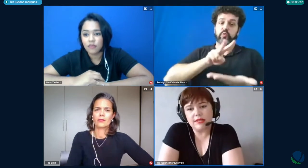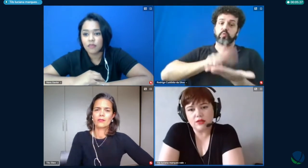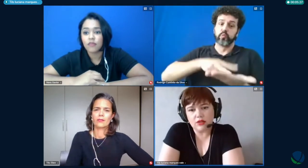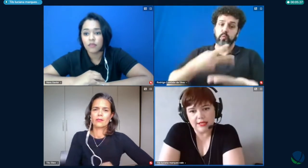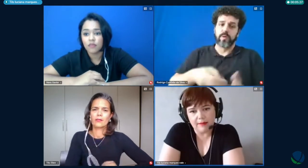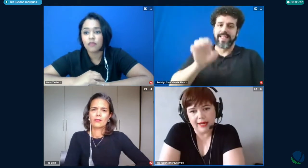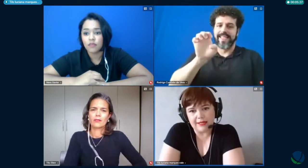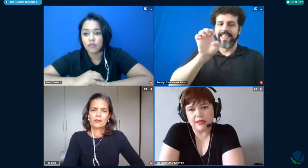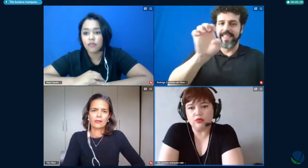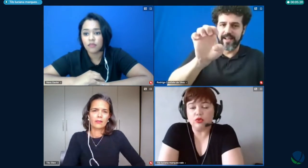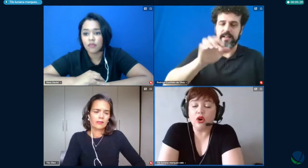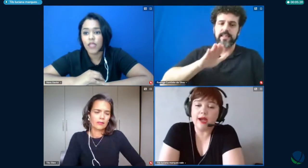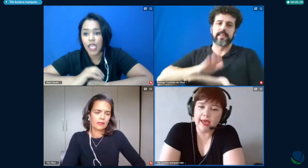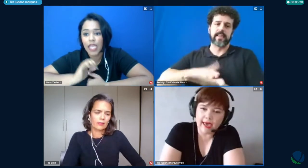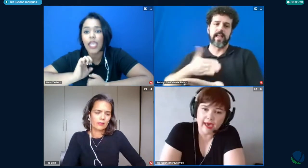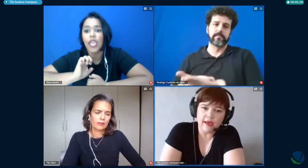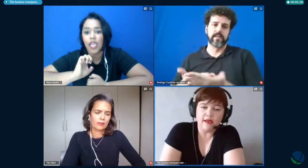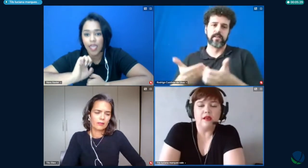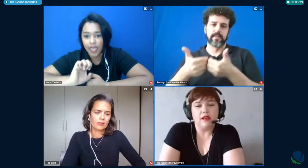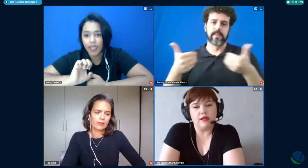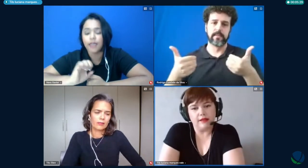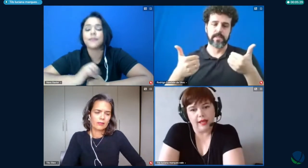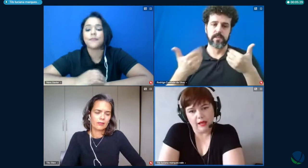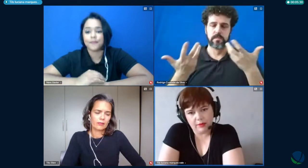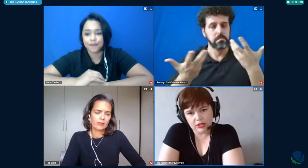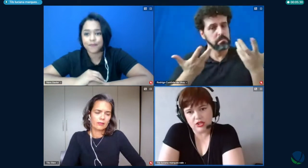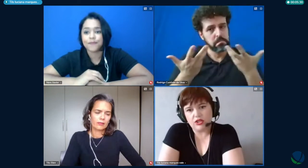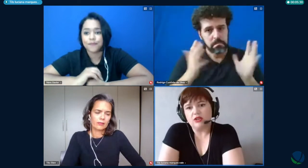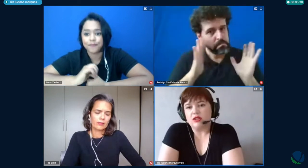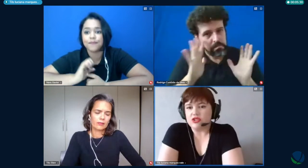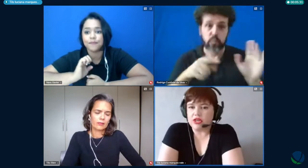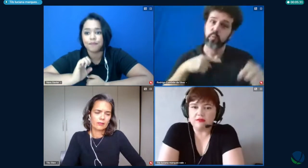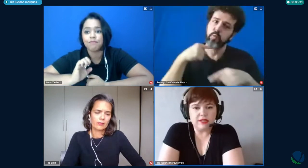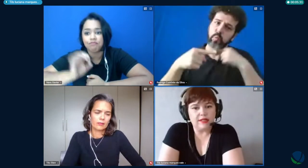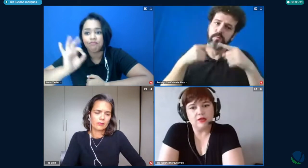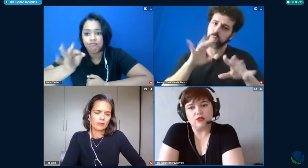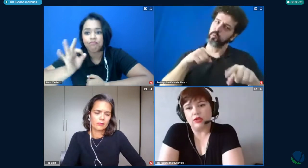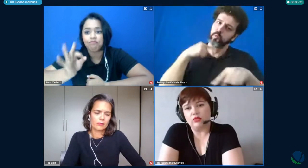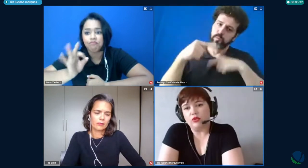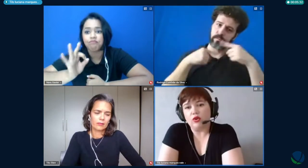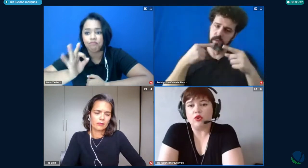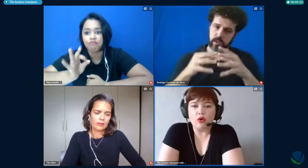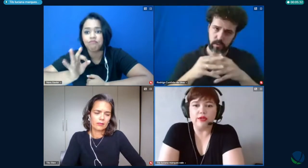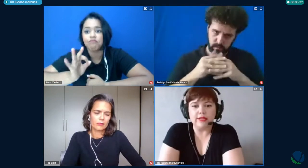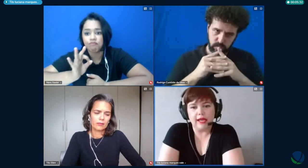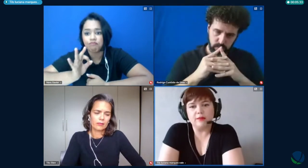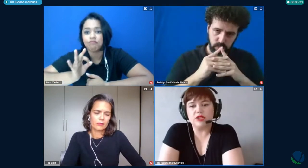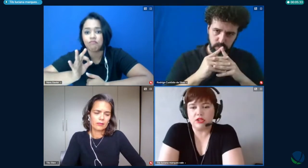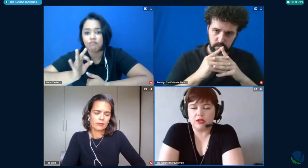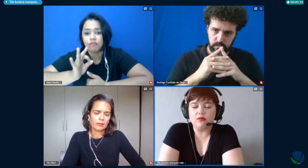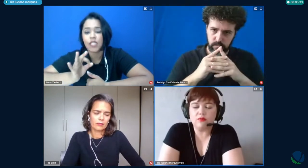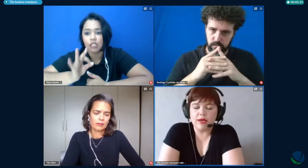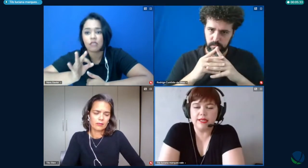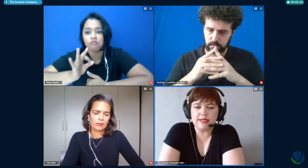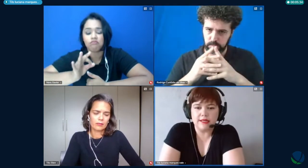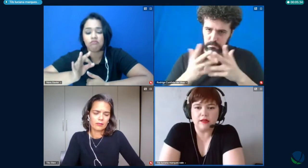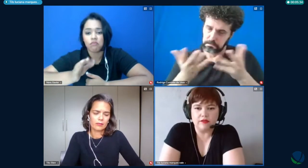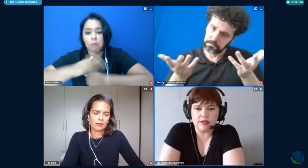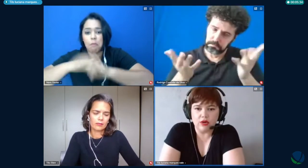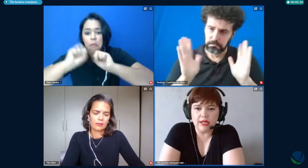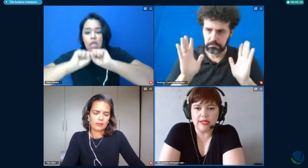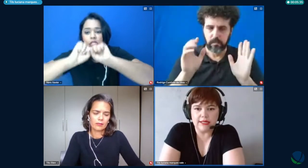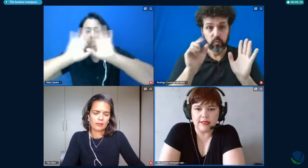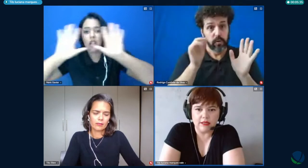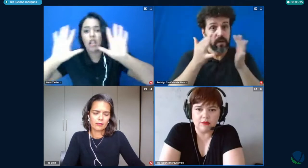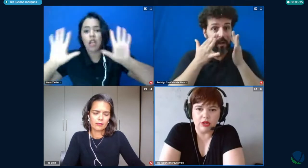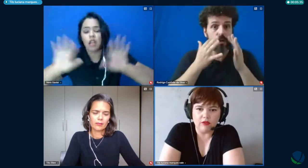necessário que você separasse tradutor e intérprete de língua de sinais, ou tradutor ou intérprete. Então, é necessário que